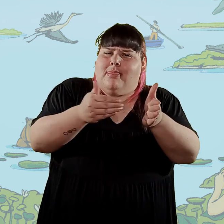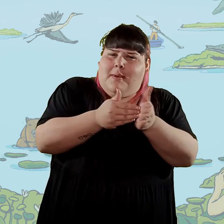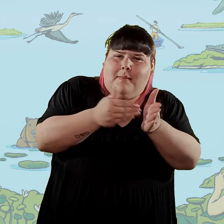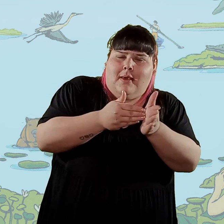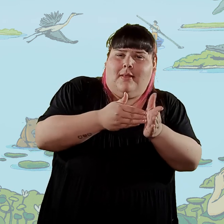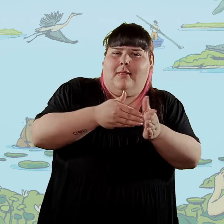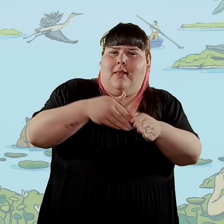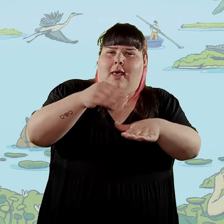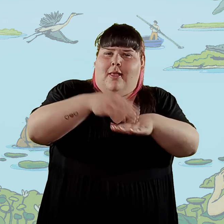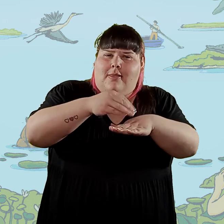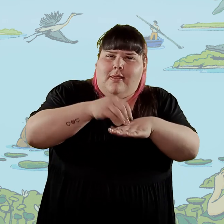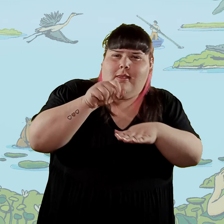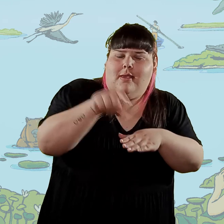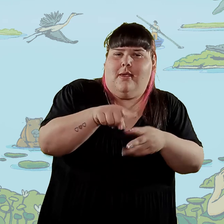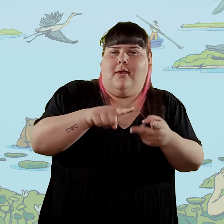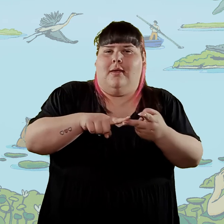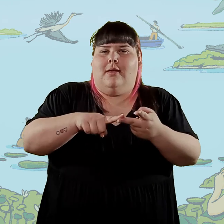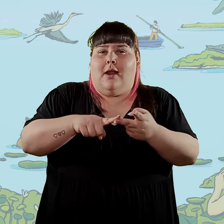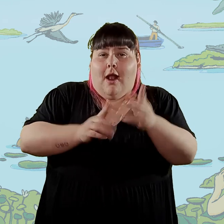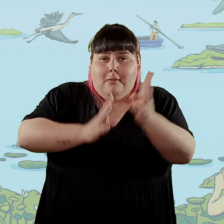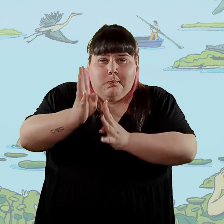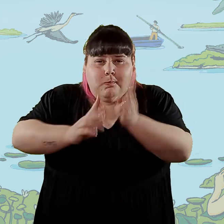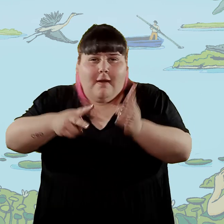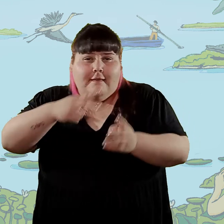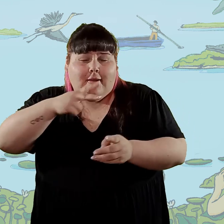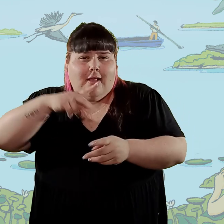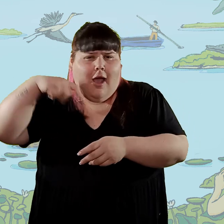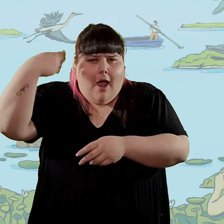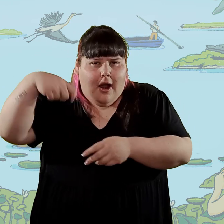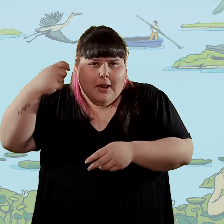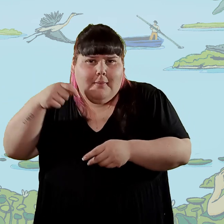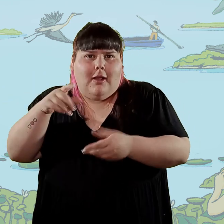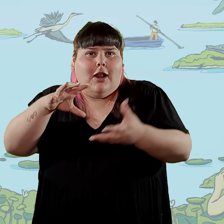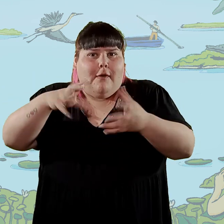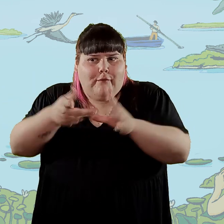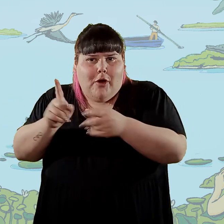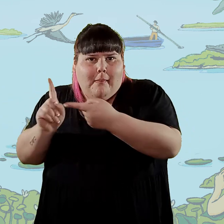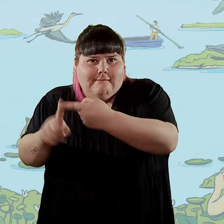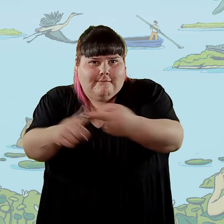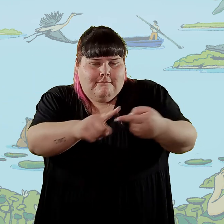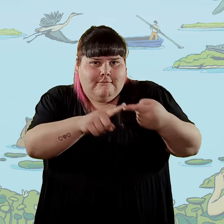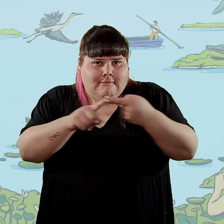físicas, vegetales, animales y sus relaciones.